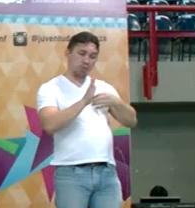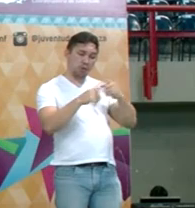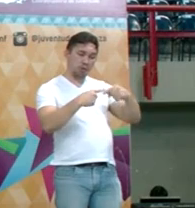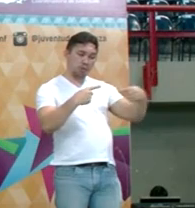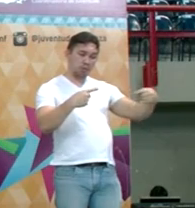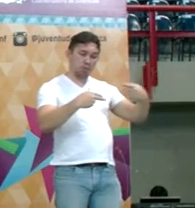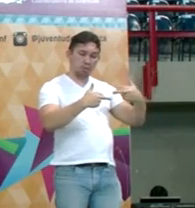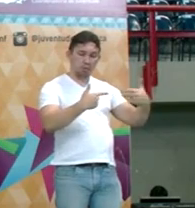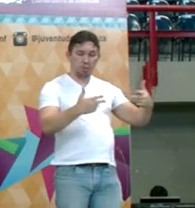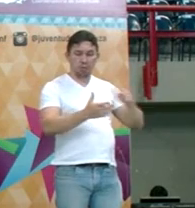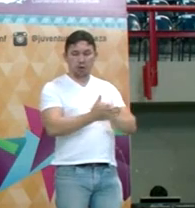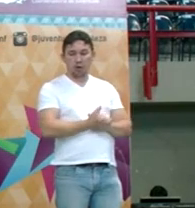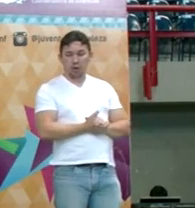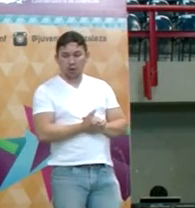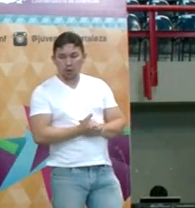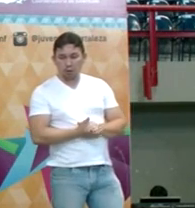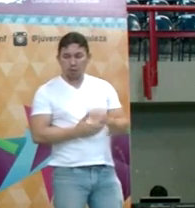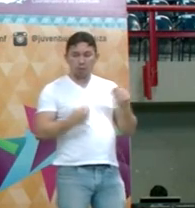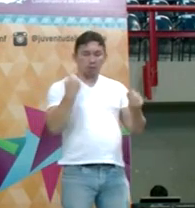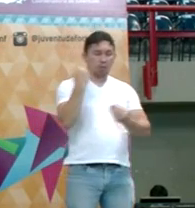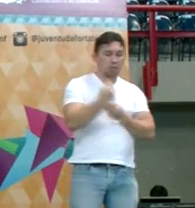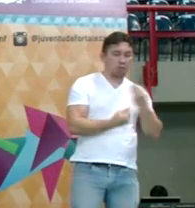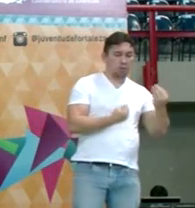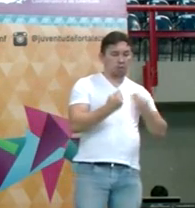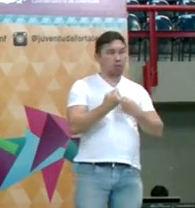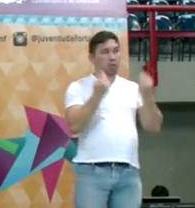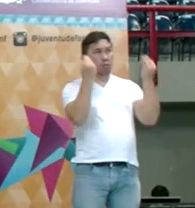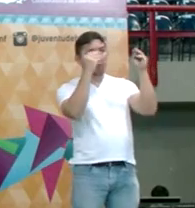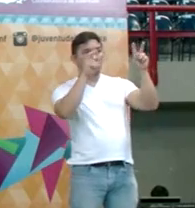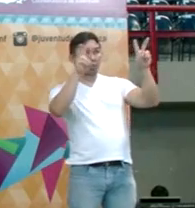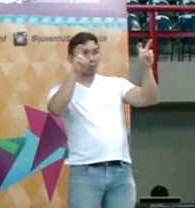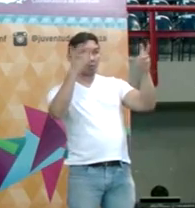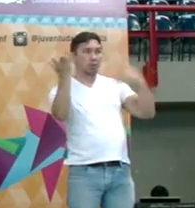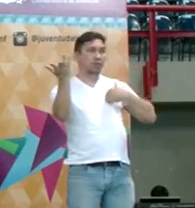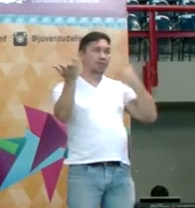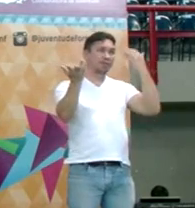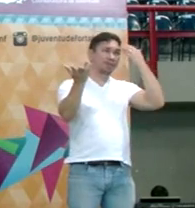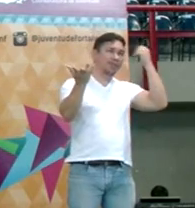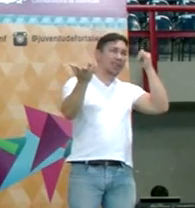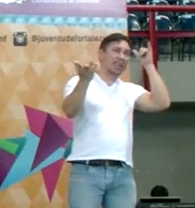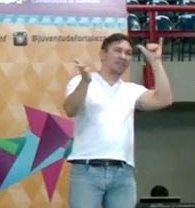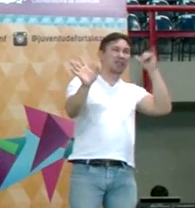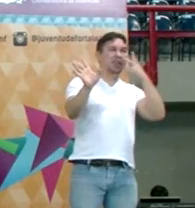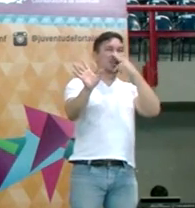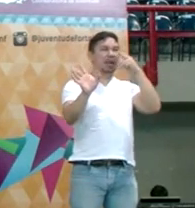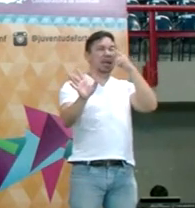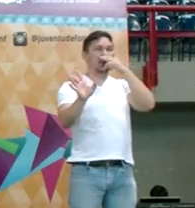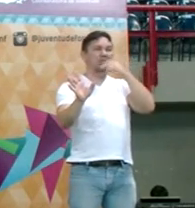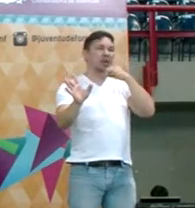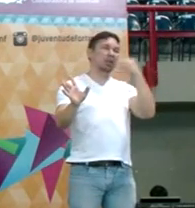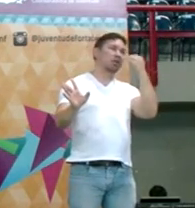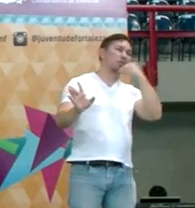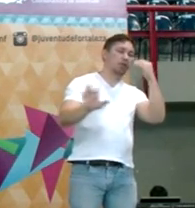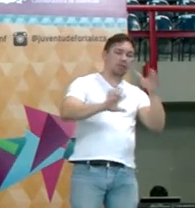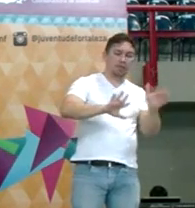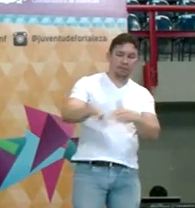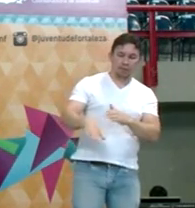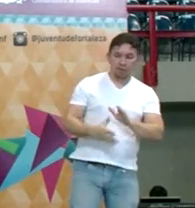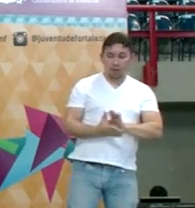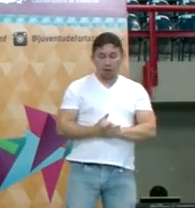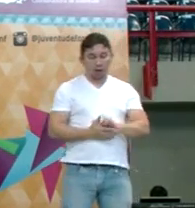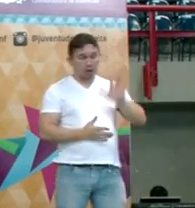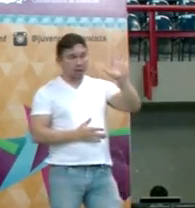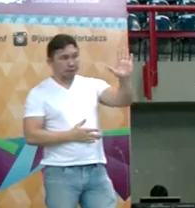dar dicas de como pôr título nas redações sem ser clichê? Primeiro, porque tudo na vida tem